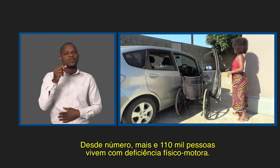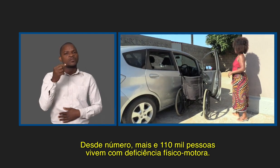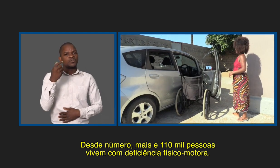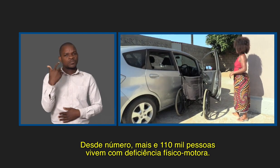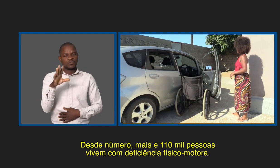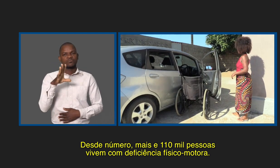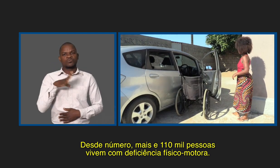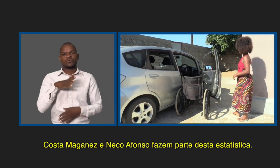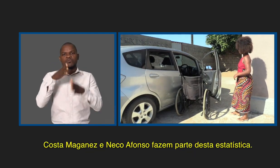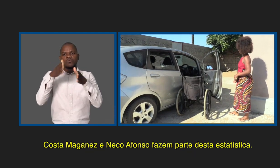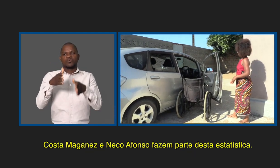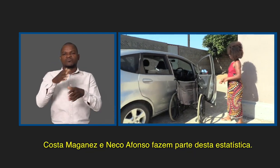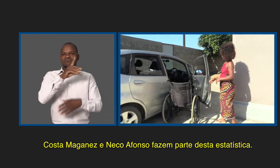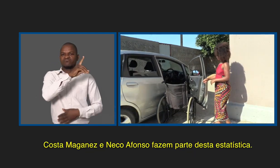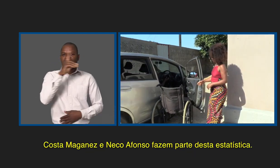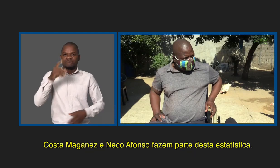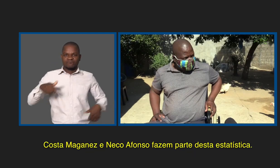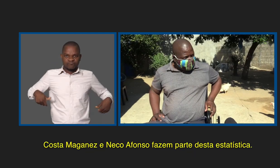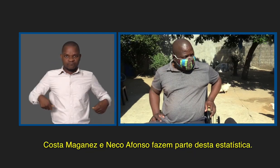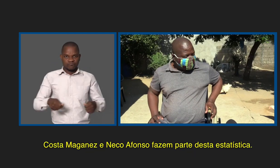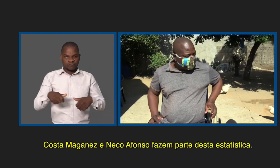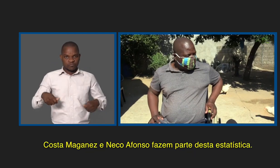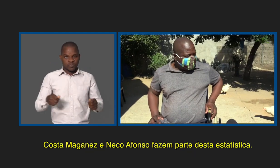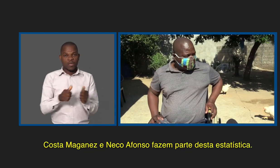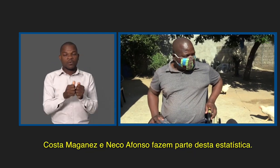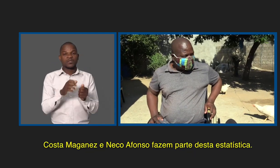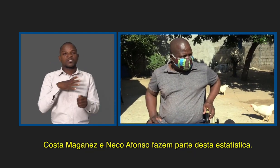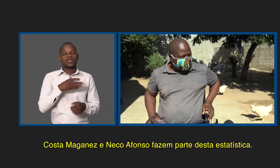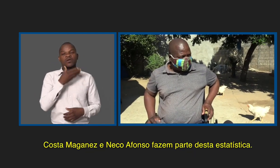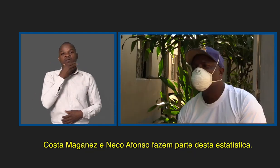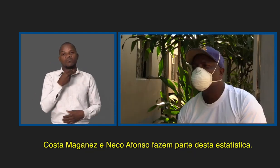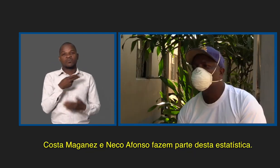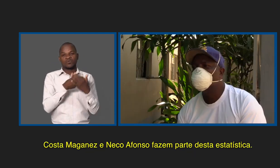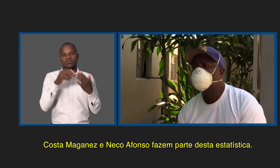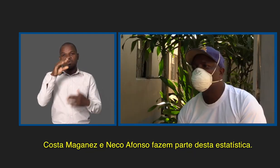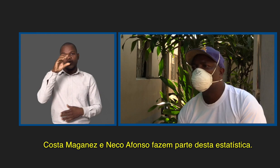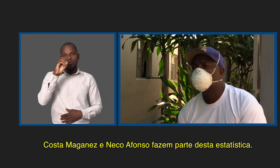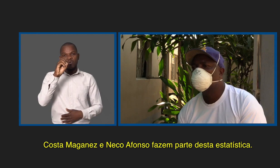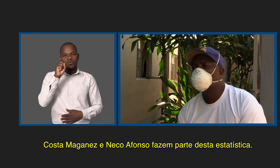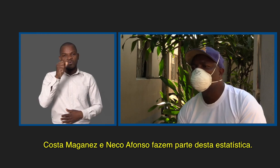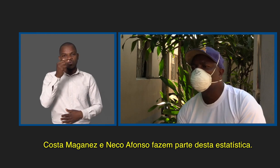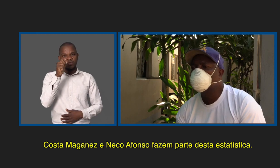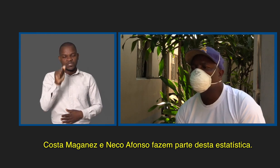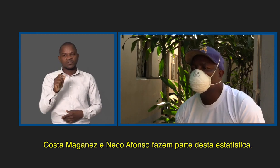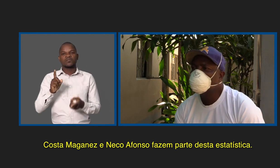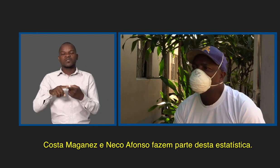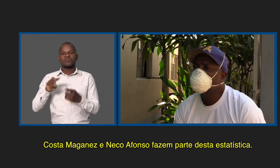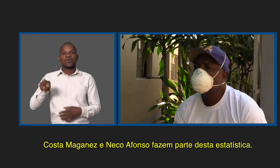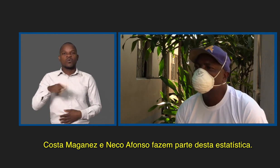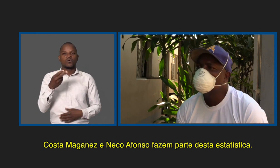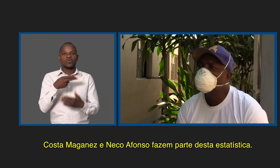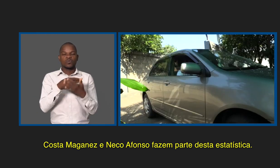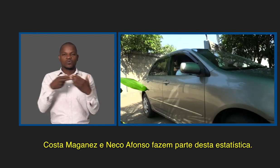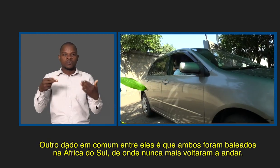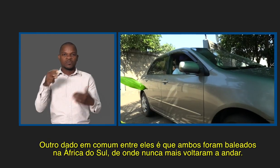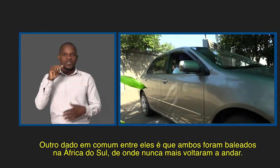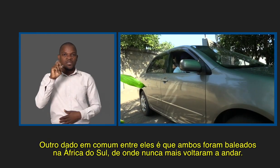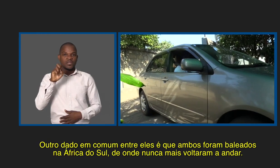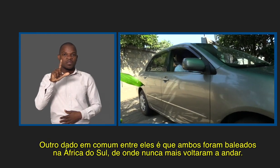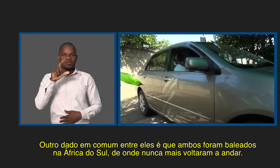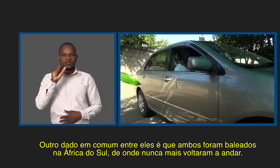físico-motora. Costa Mangás e Neko Afonso fazem parte desta estatística.